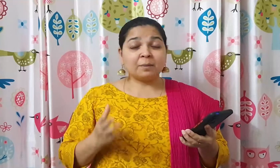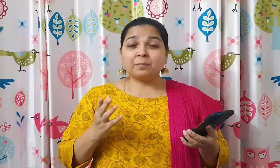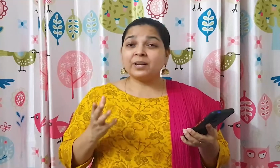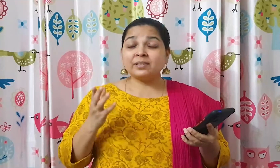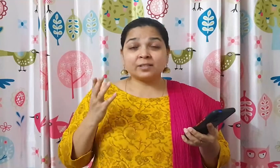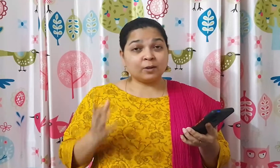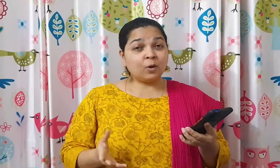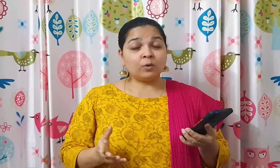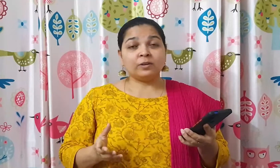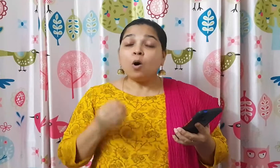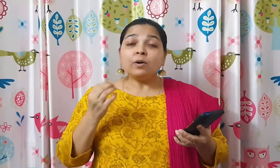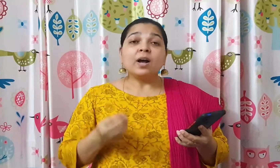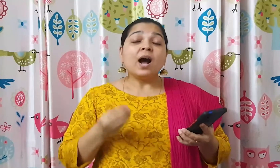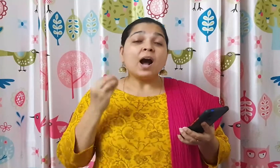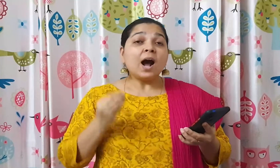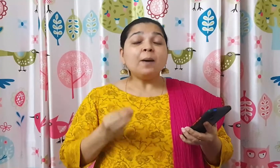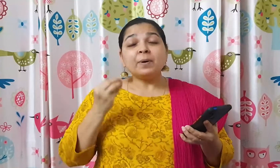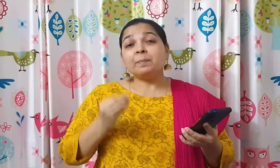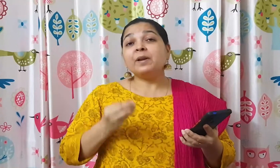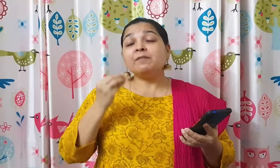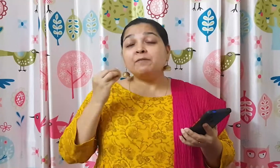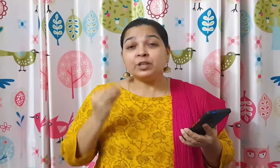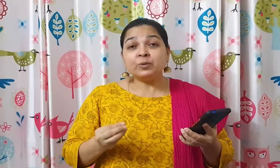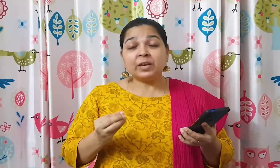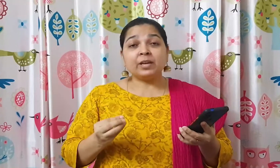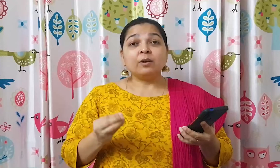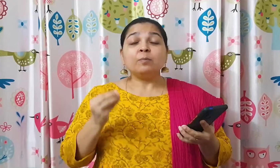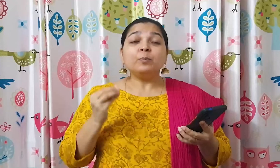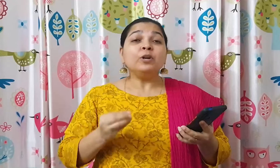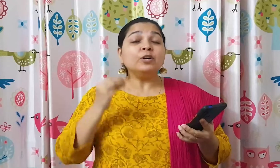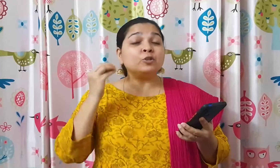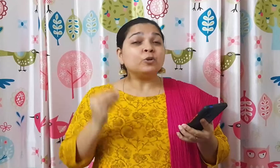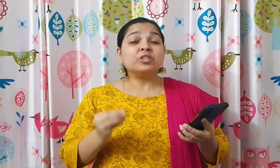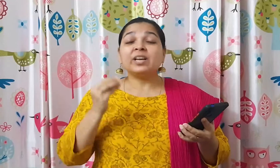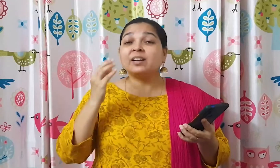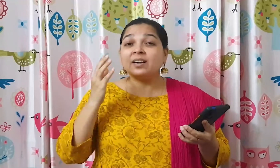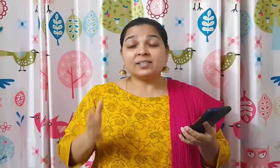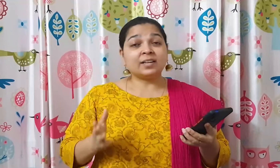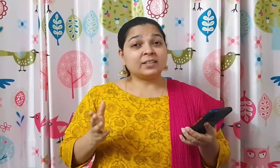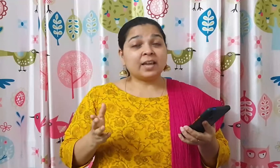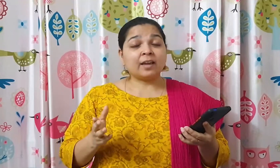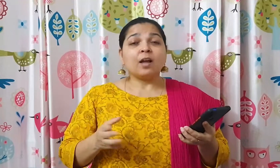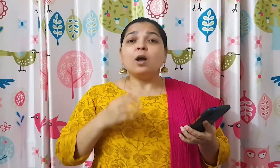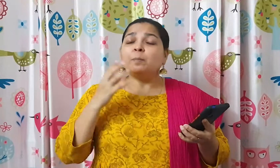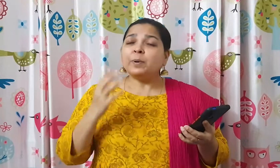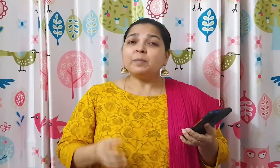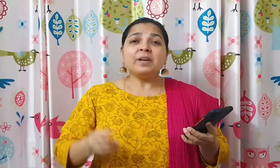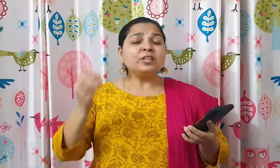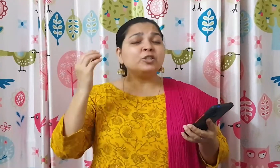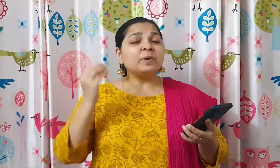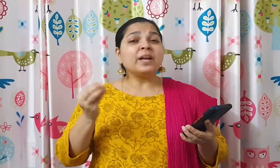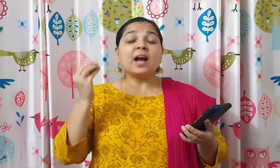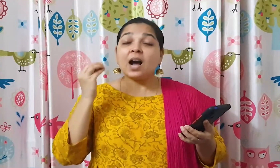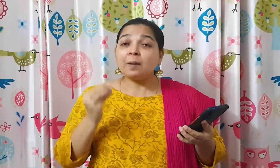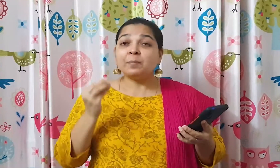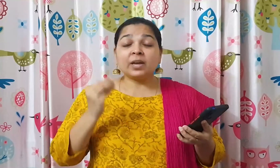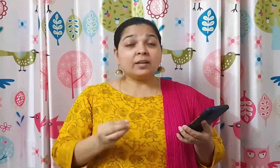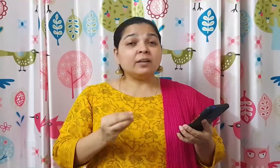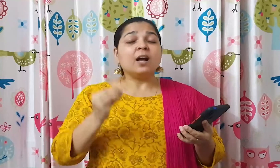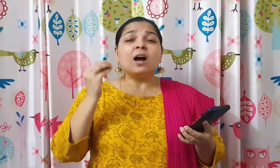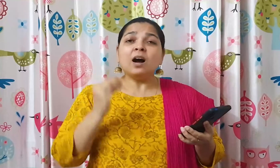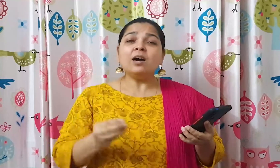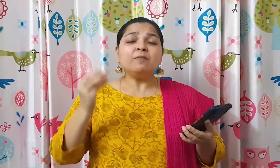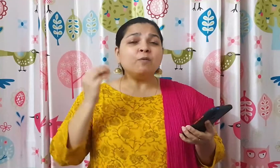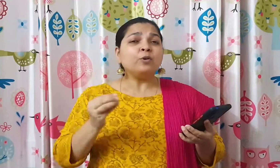কি চাব বিচাৰে, মই কোৱাৰ দৰে আপোনাৰ কি ইচ্ছা আছে, সেইটো এক গুৰুত্বপূৰ্ণ বিষয়।